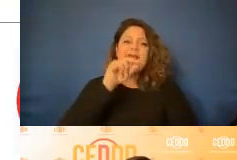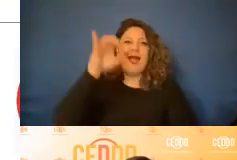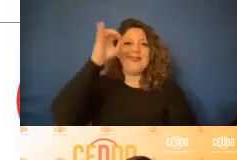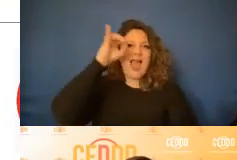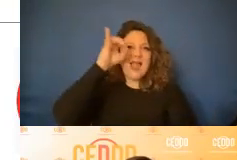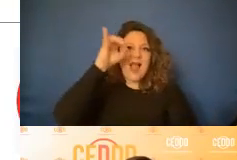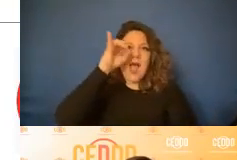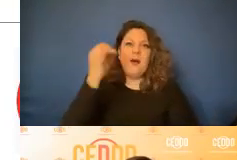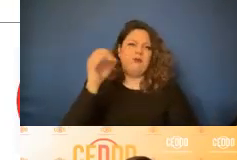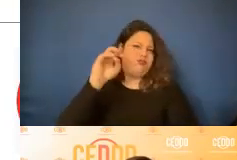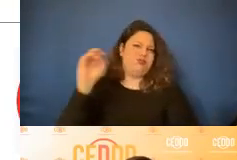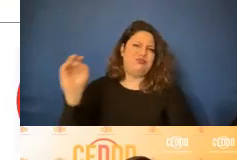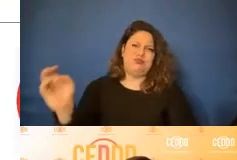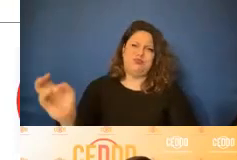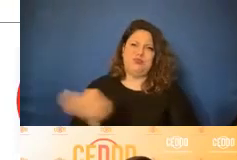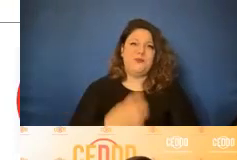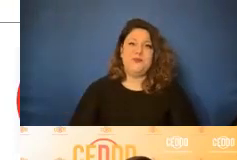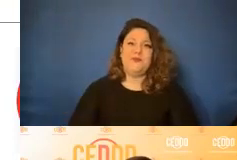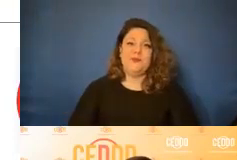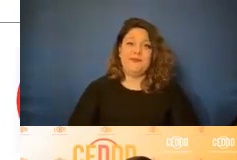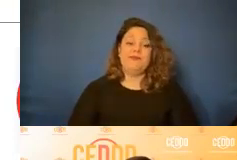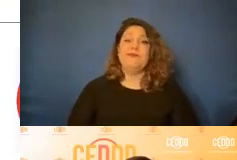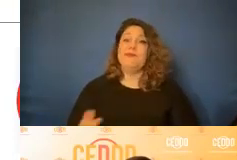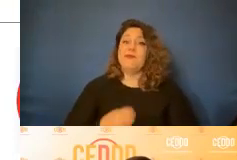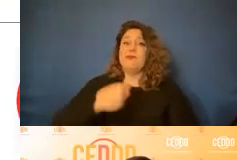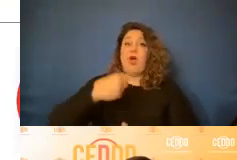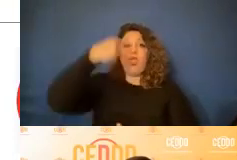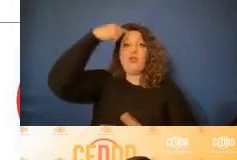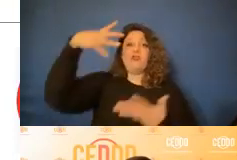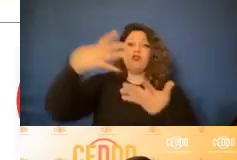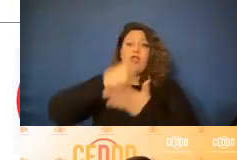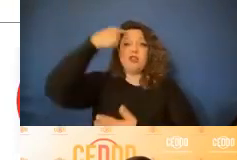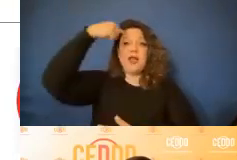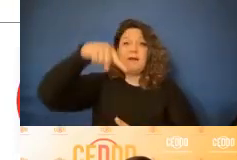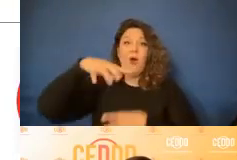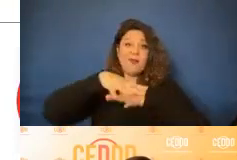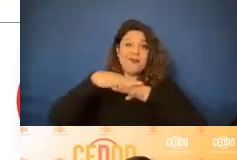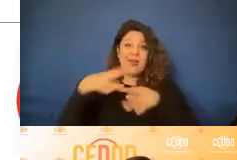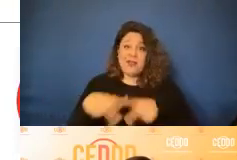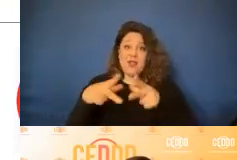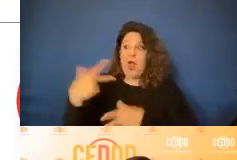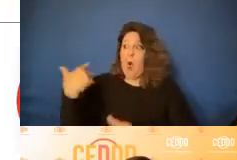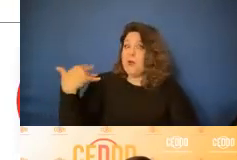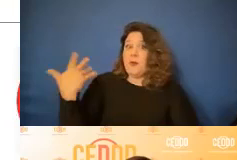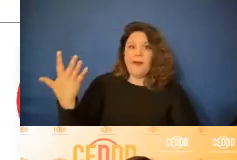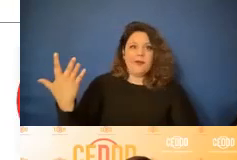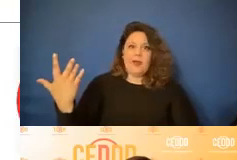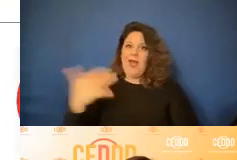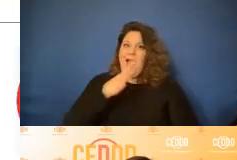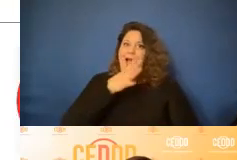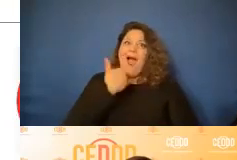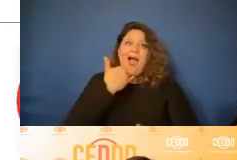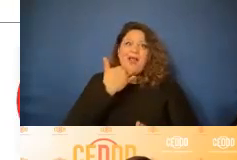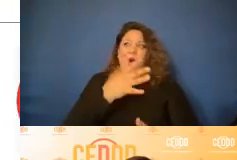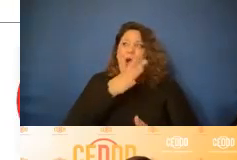Instagram. Todos sabemos que bueno, las redes sociales últimamente están a la orden del día en temas de